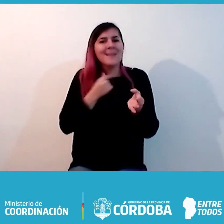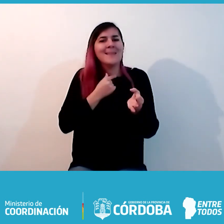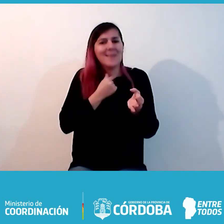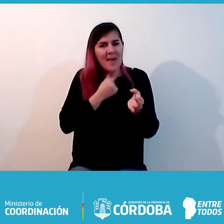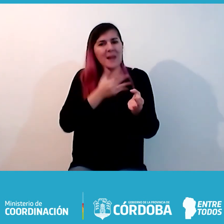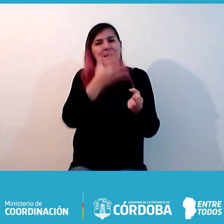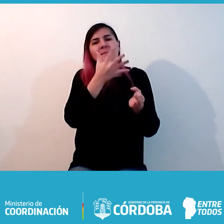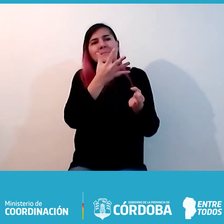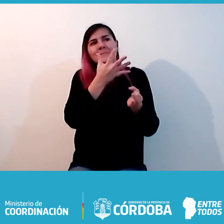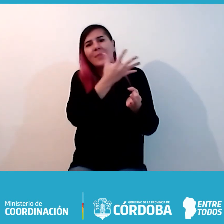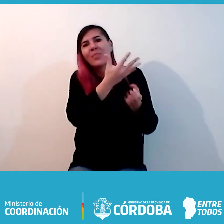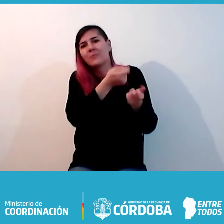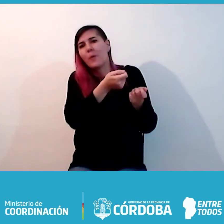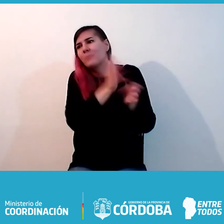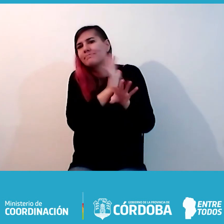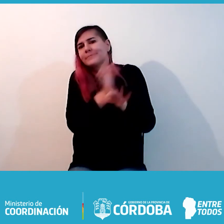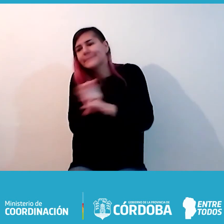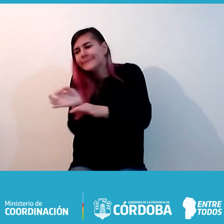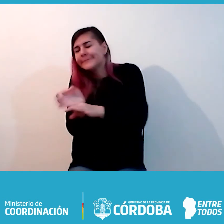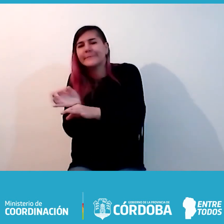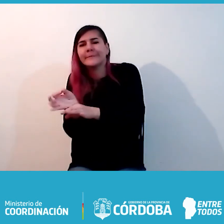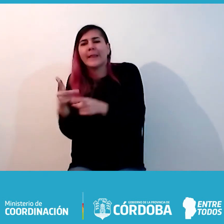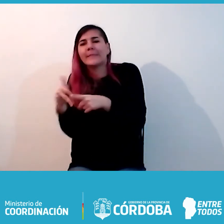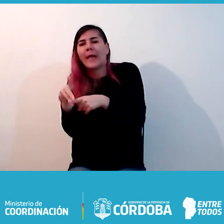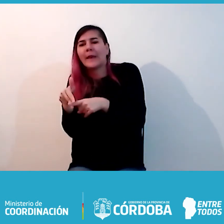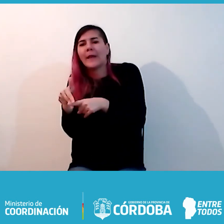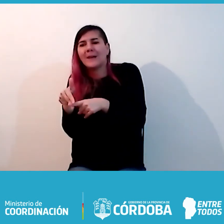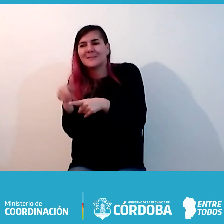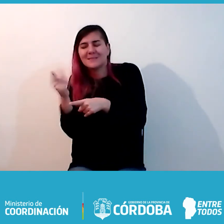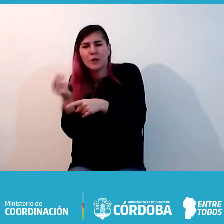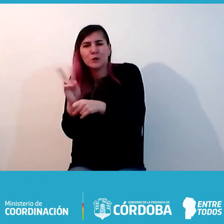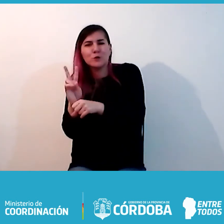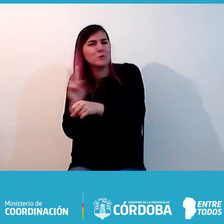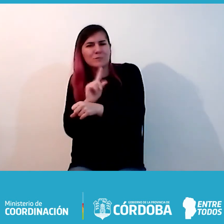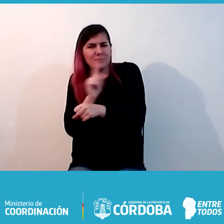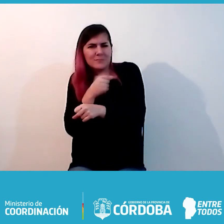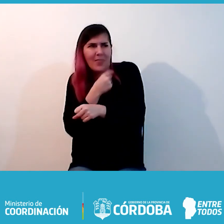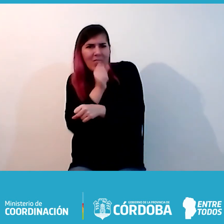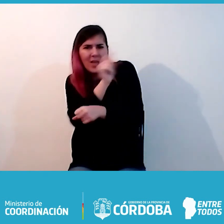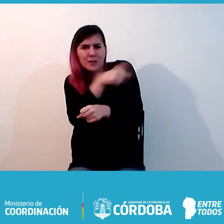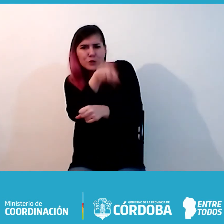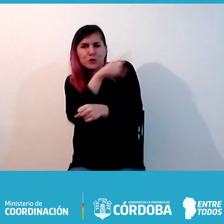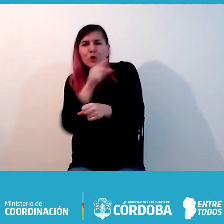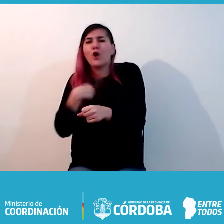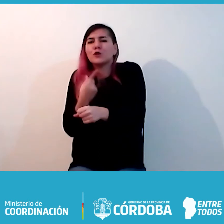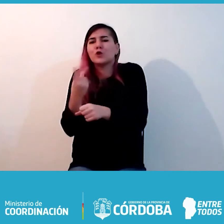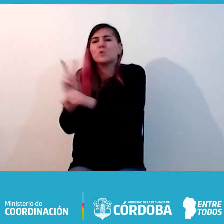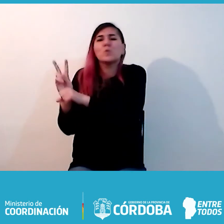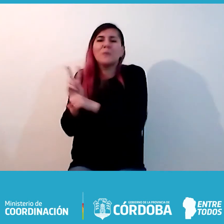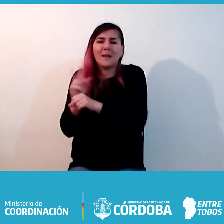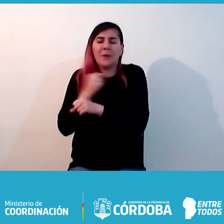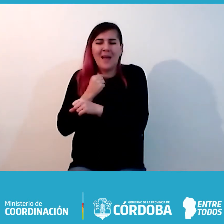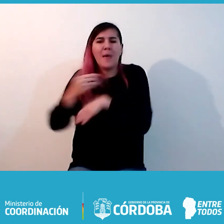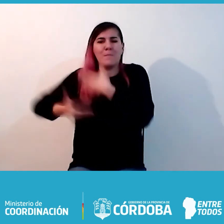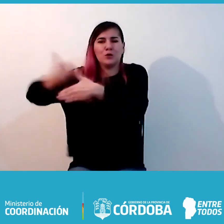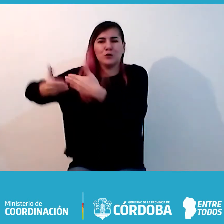traer las técnicas extractivistas. Son las técnicas y tecnologías sustentables las que defendemos y quieren tapar, que son aquellas que